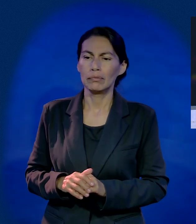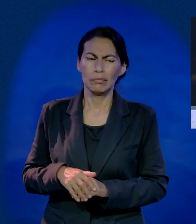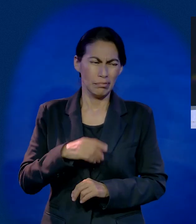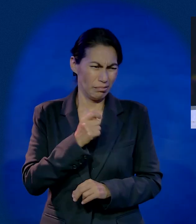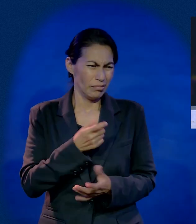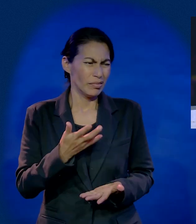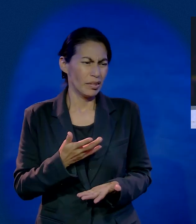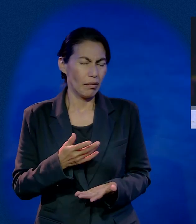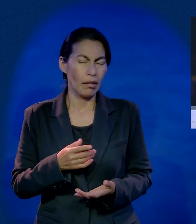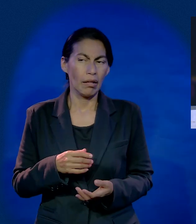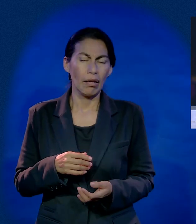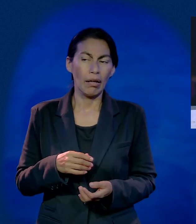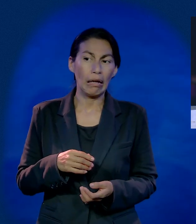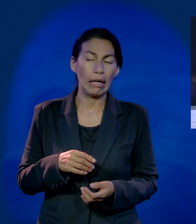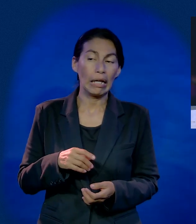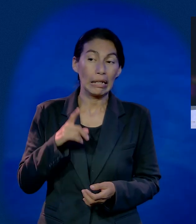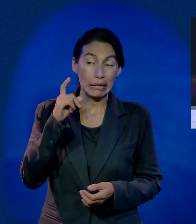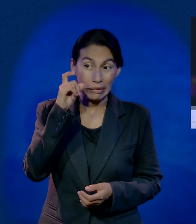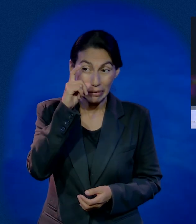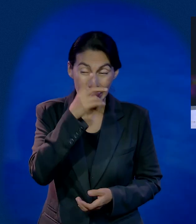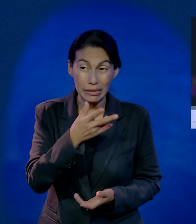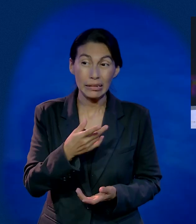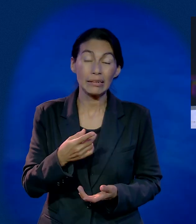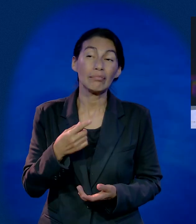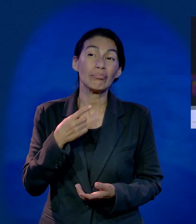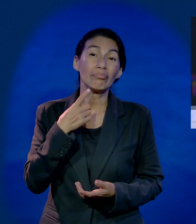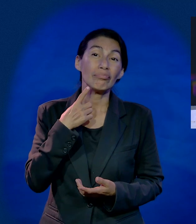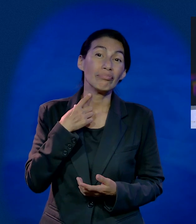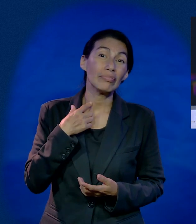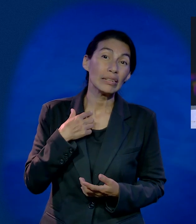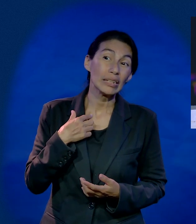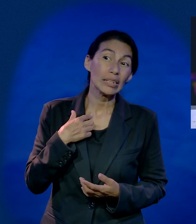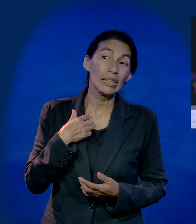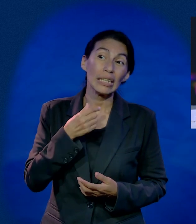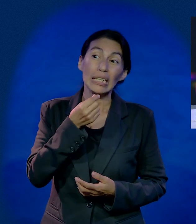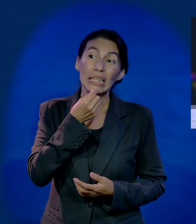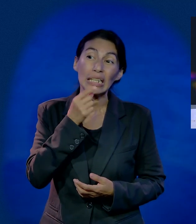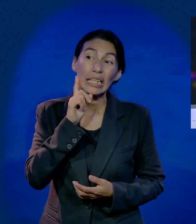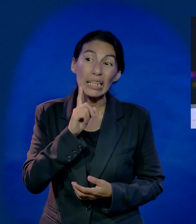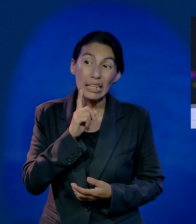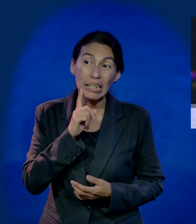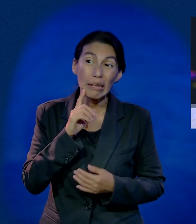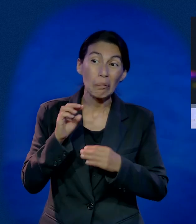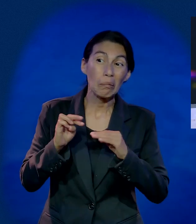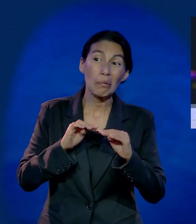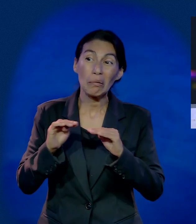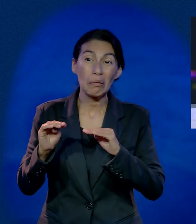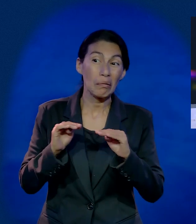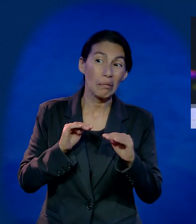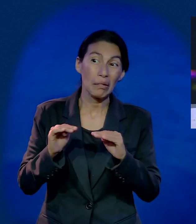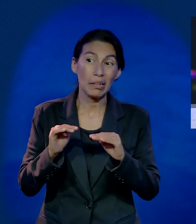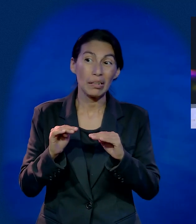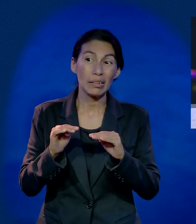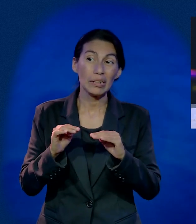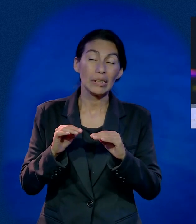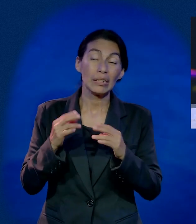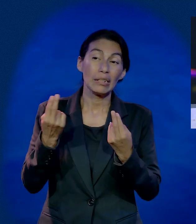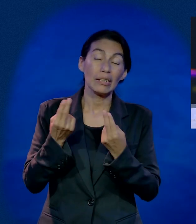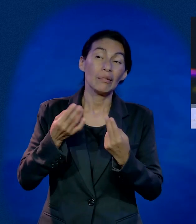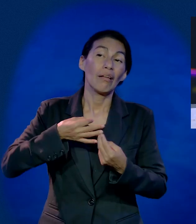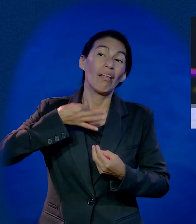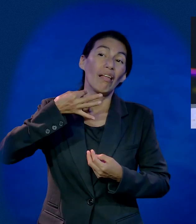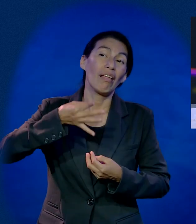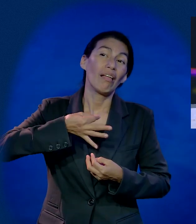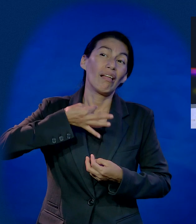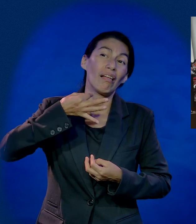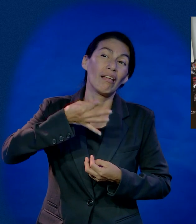tanto. Sí, ¿cómo es eso? Sí, o sea, sí es delicado porque está en una zona que la niña va a estar moviendo